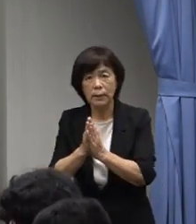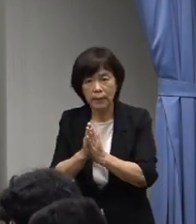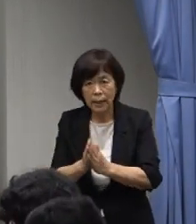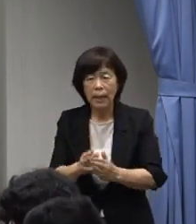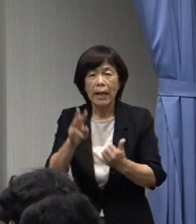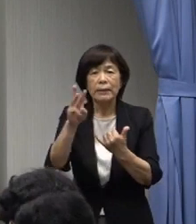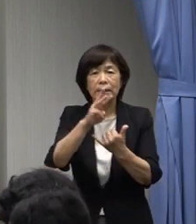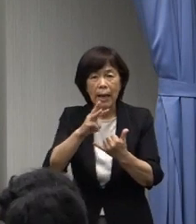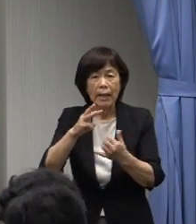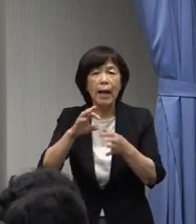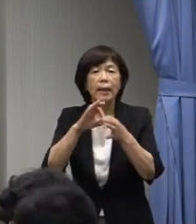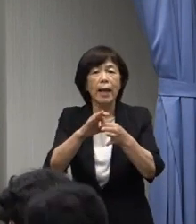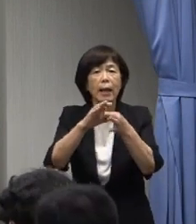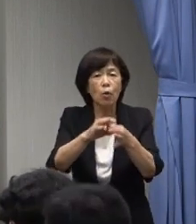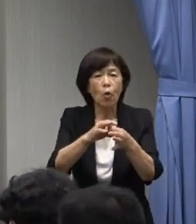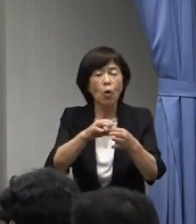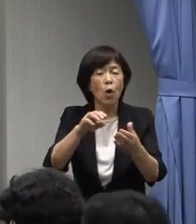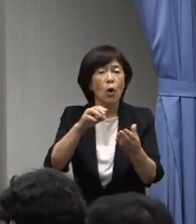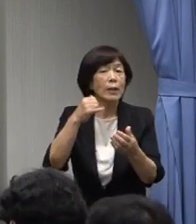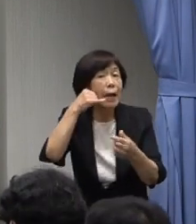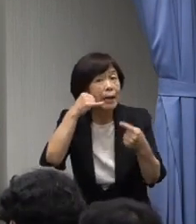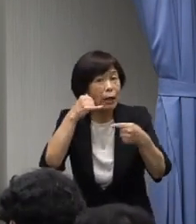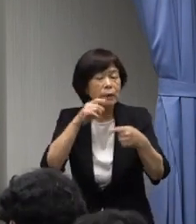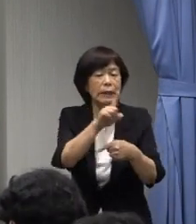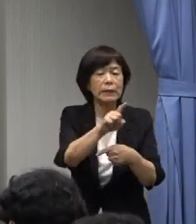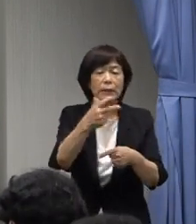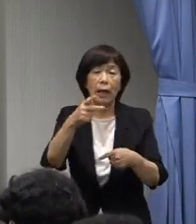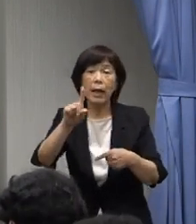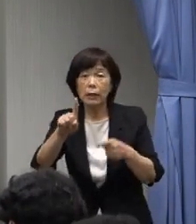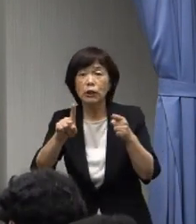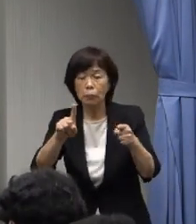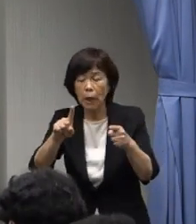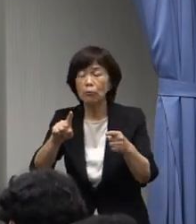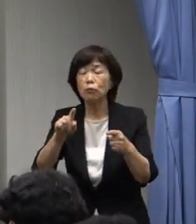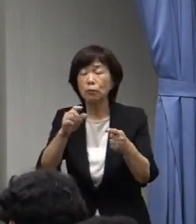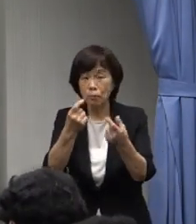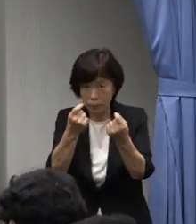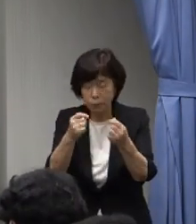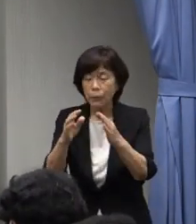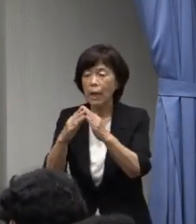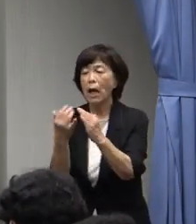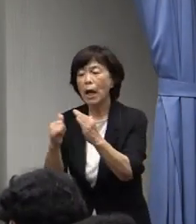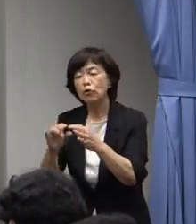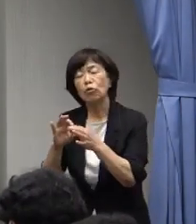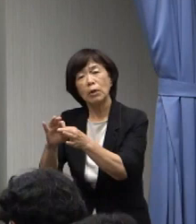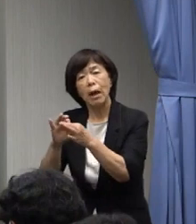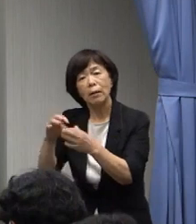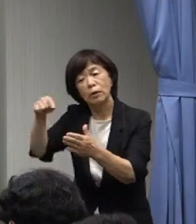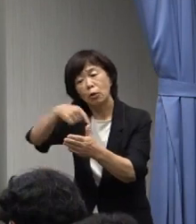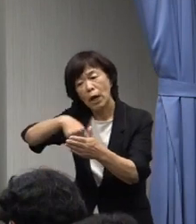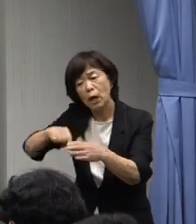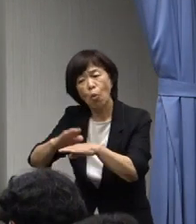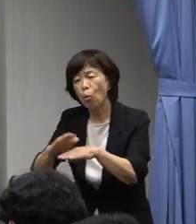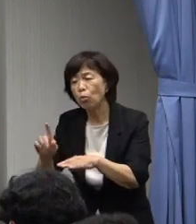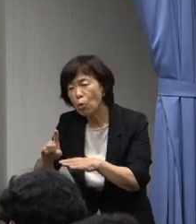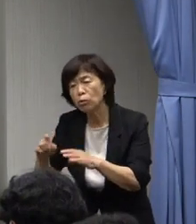171もありますし、あるいは SNS で、家族間での連絡手段をあらかじめ検討していただけたらと思います。